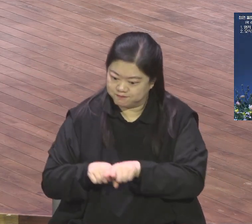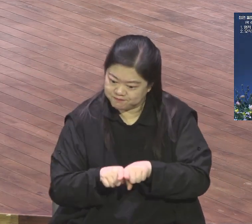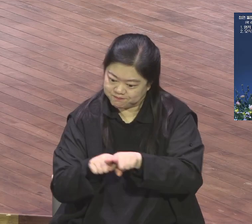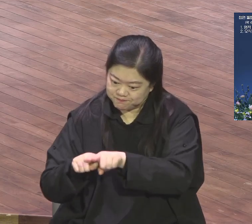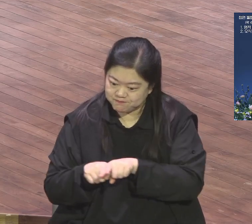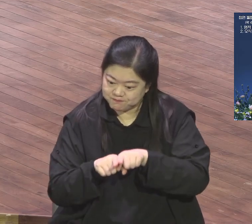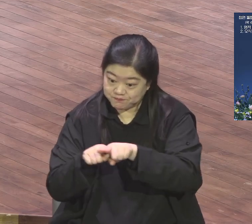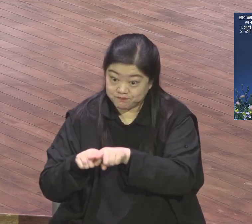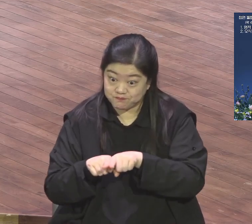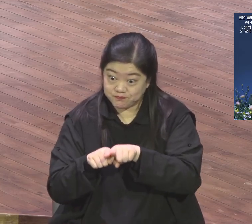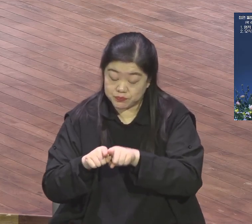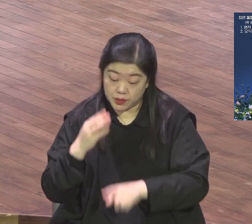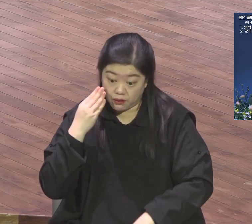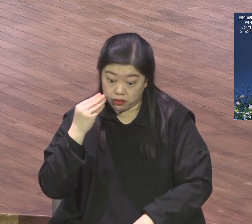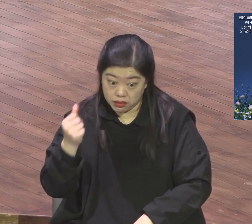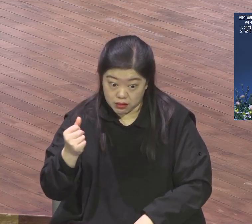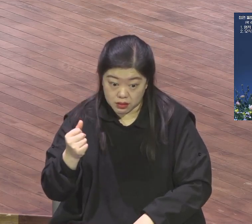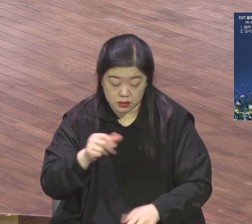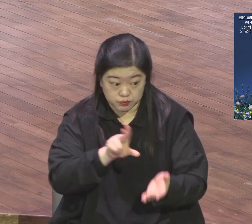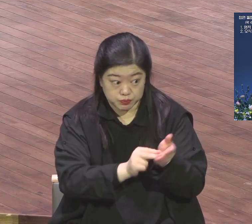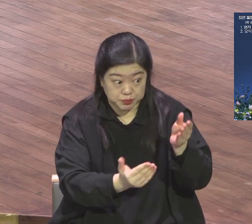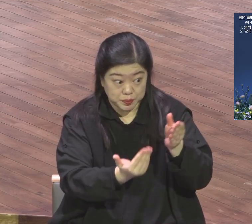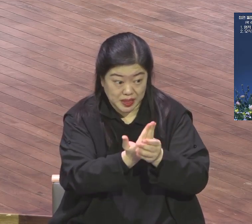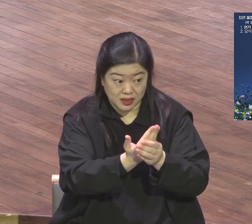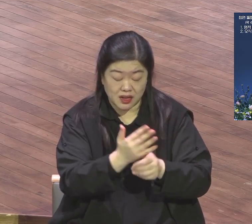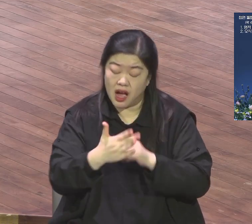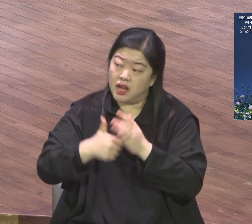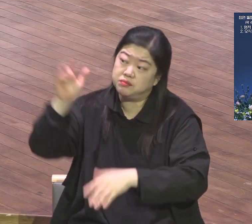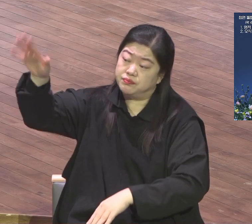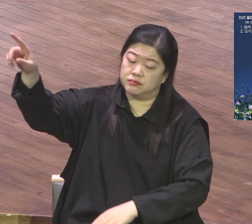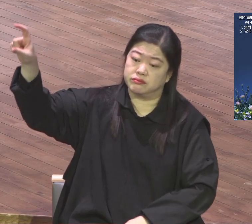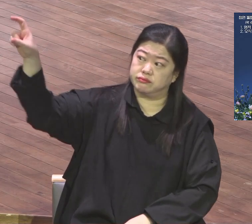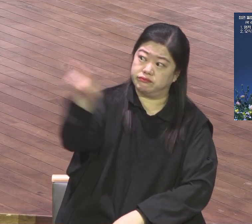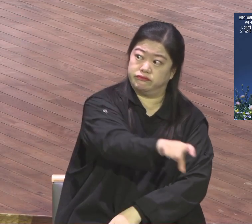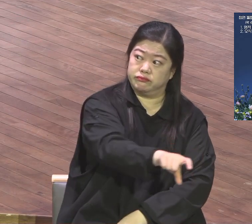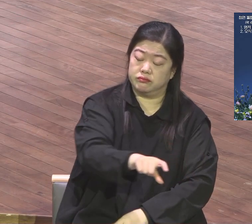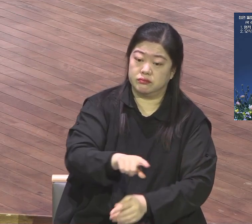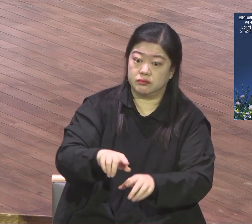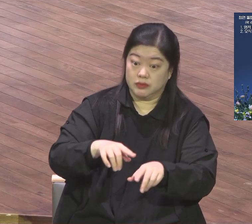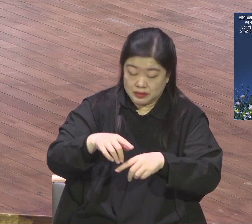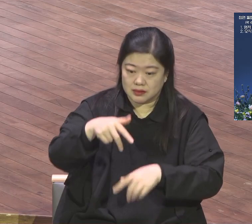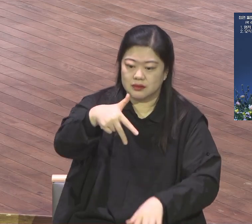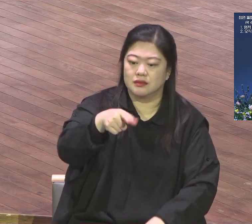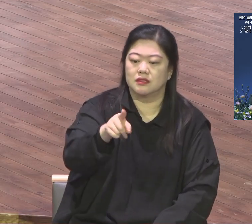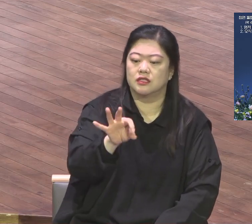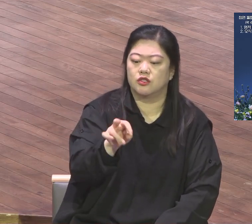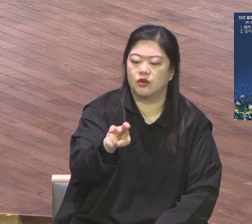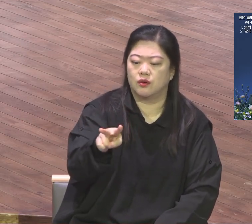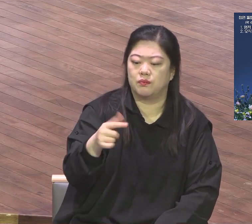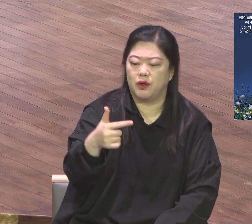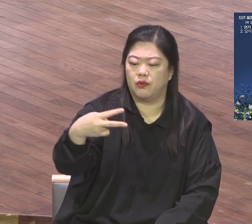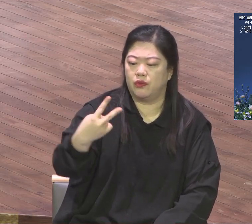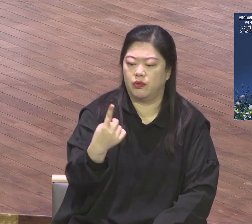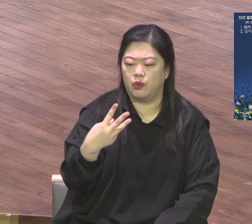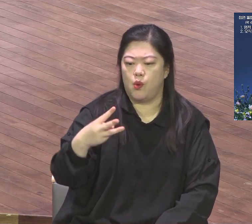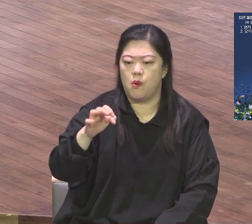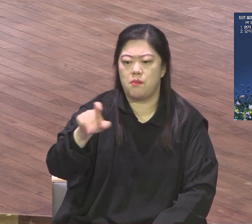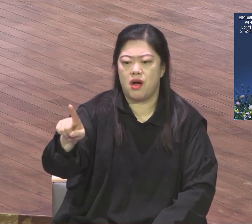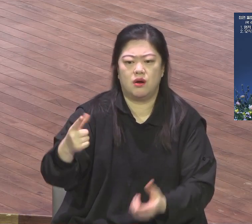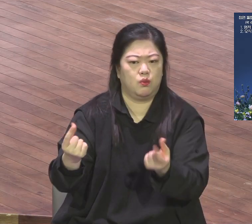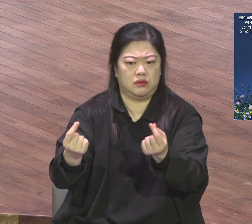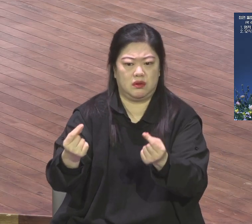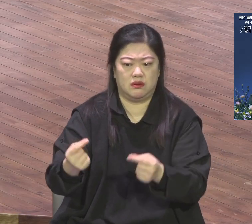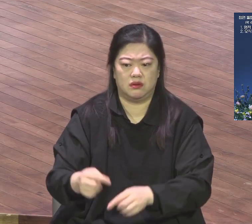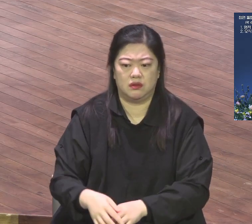정면 돌파 믿음. 전혀 평소 때 쭉 하나님과 교제하면서 그리스도의 비밀을 누리면서 사는 사람들, 산모들이